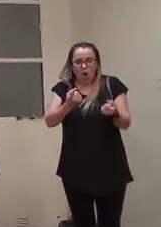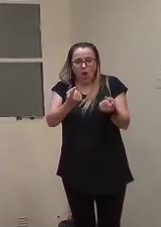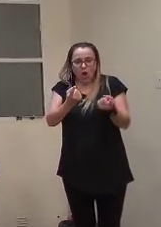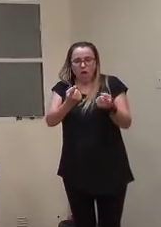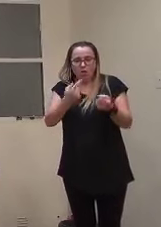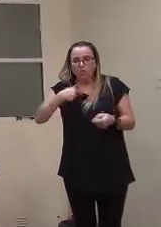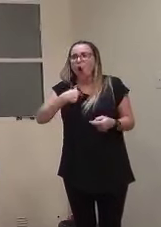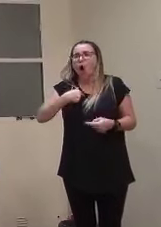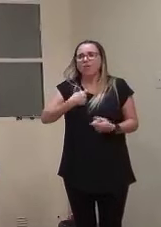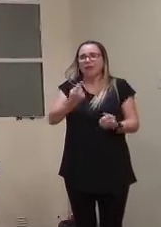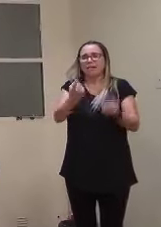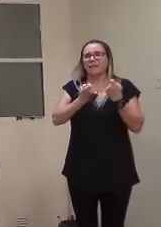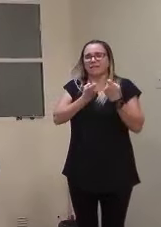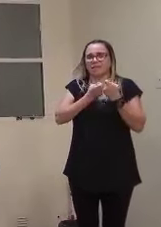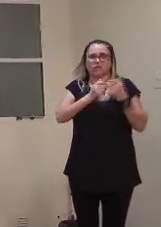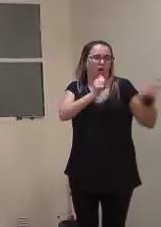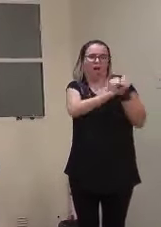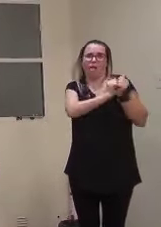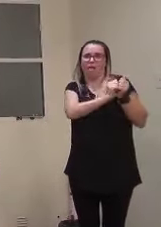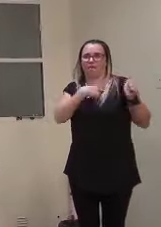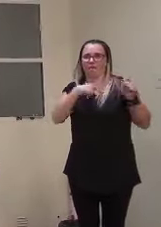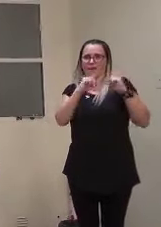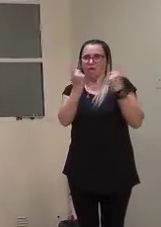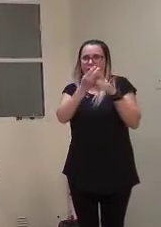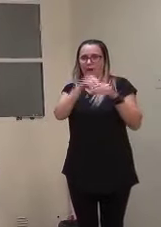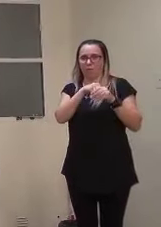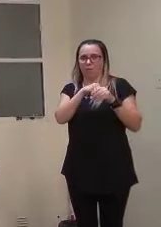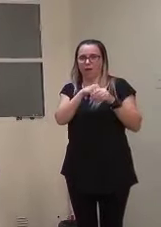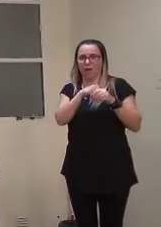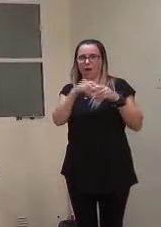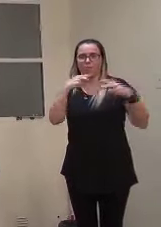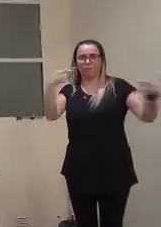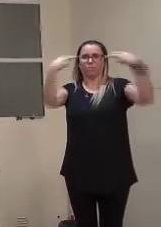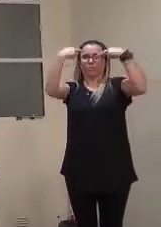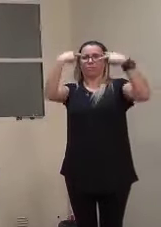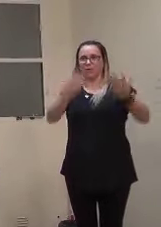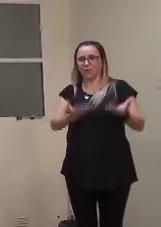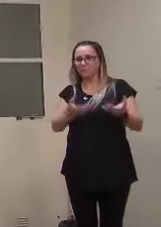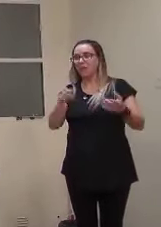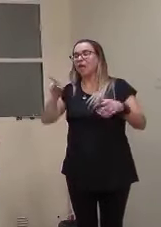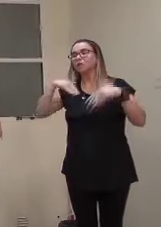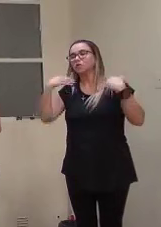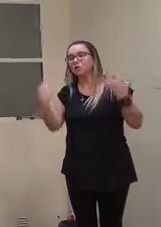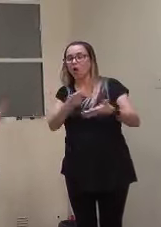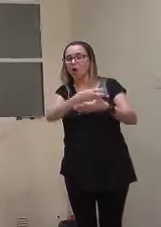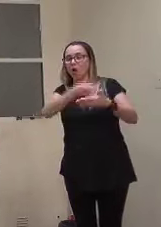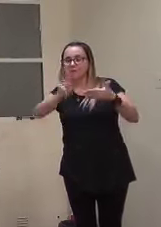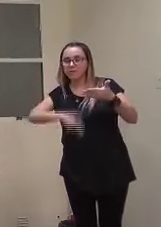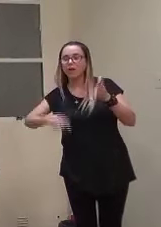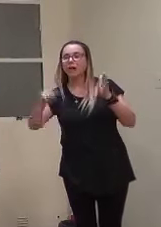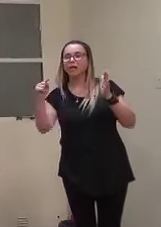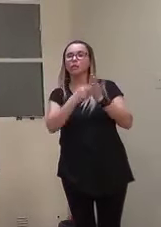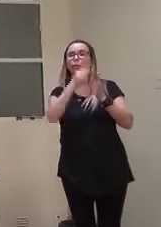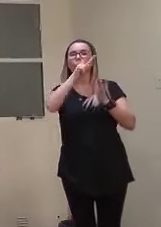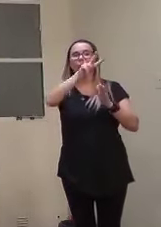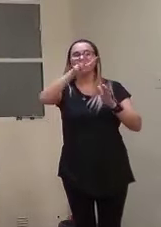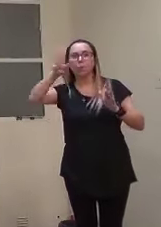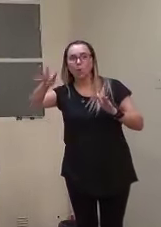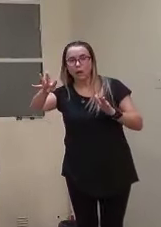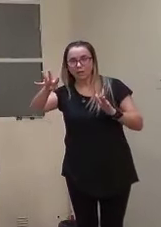en el habla y tal vez la idea y lo que propone la convención del artículo 24